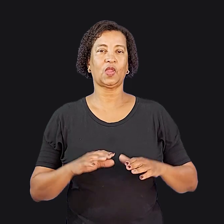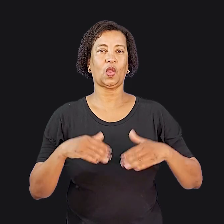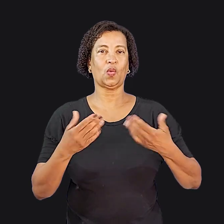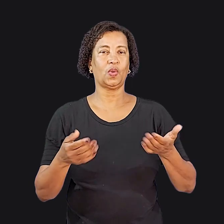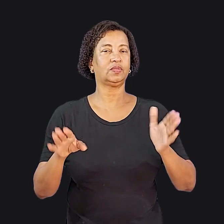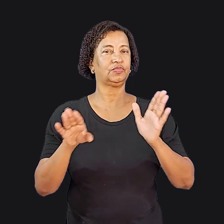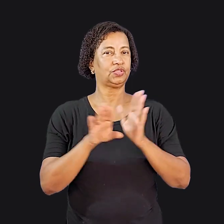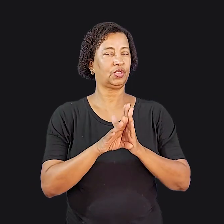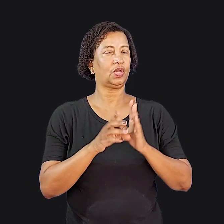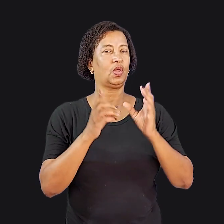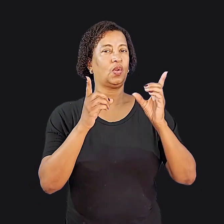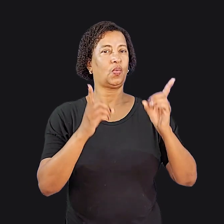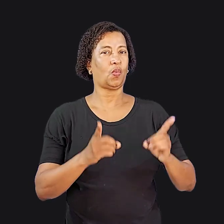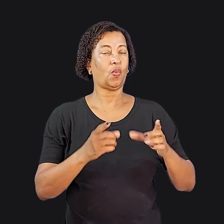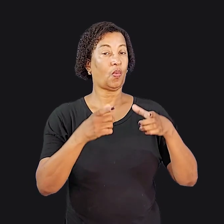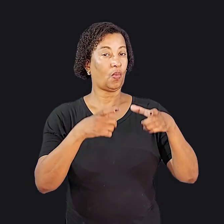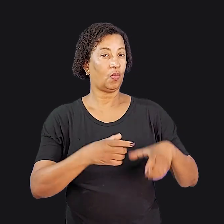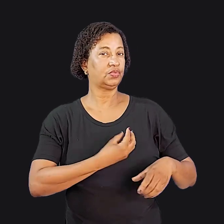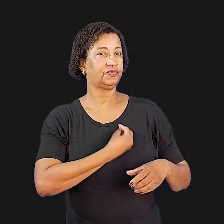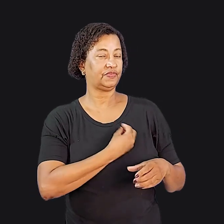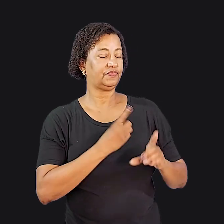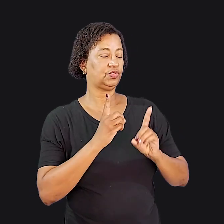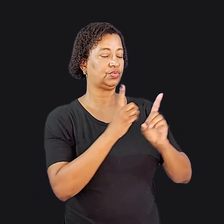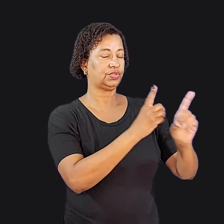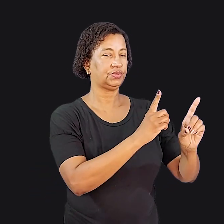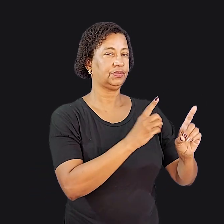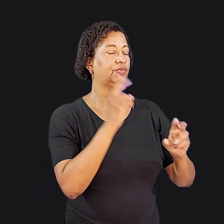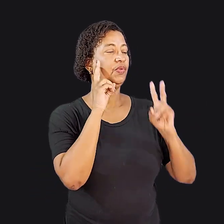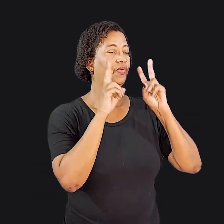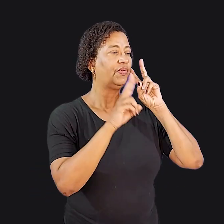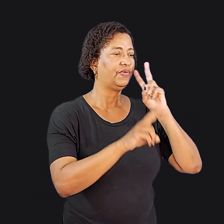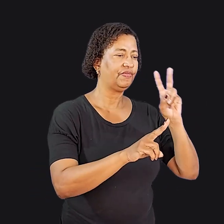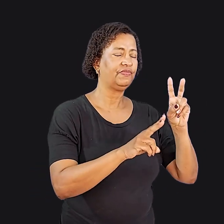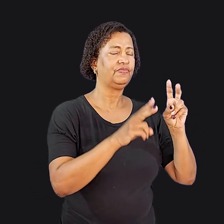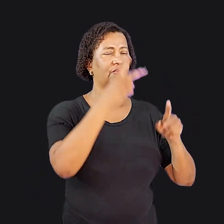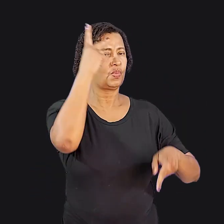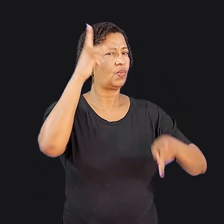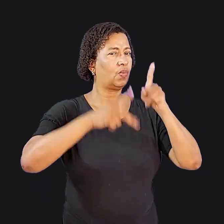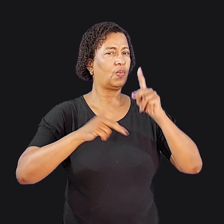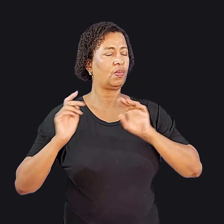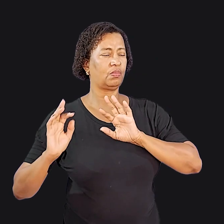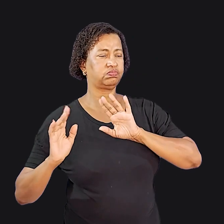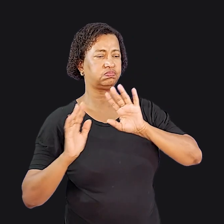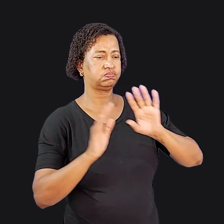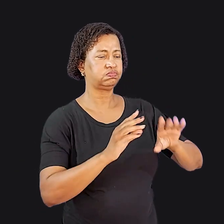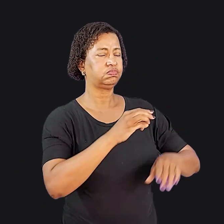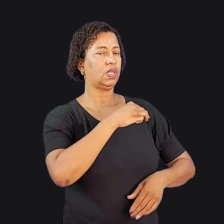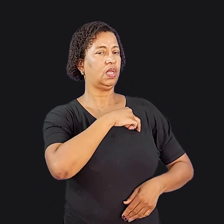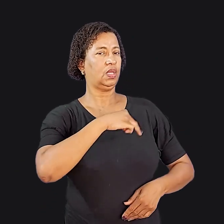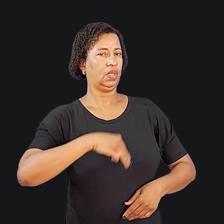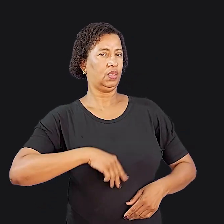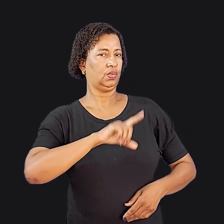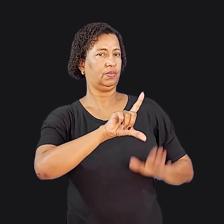Quando chegaram onde estavam os outros discípulos, viram uma grande multidão ao redor deles e os mestres da lei discutindo com